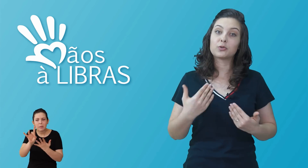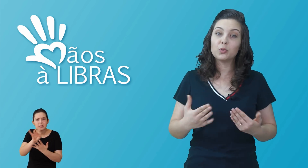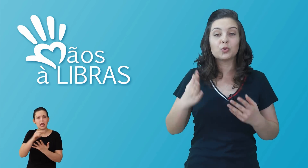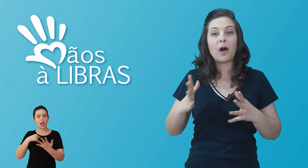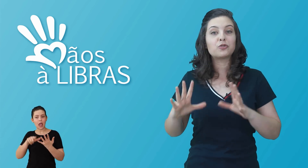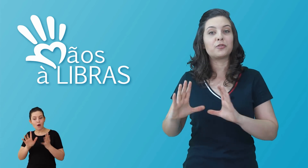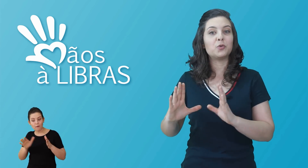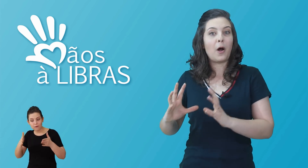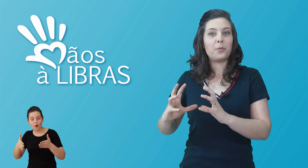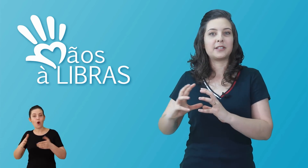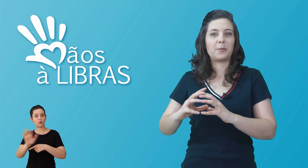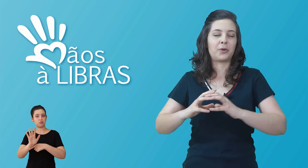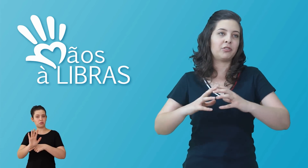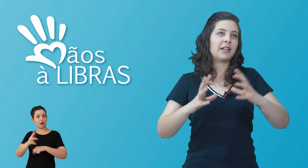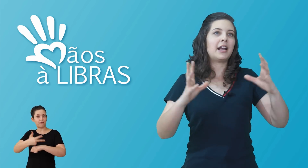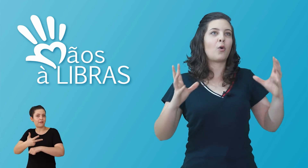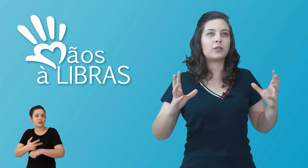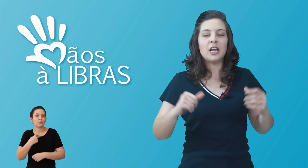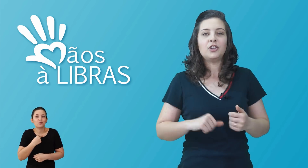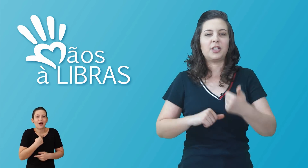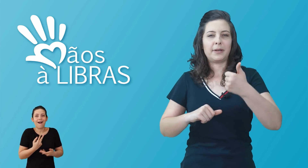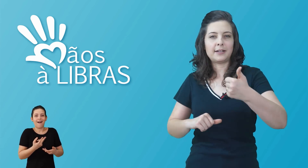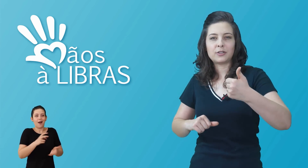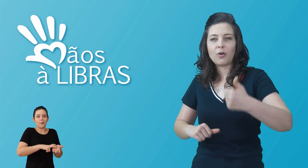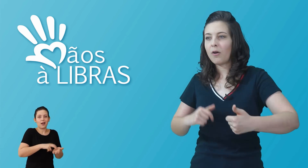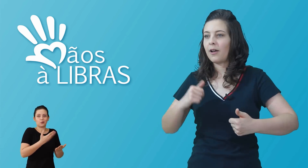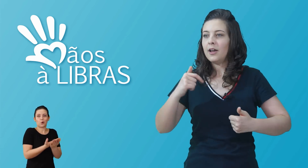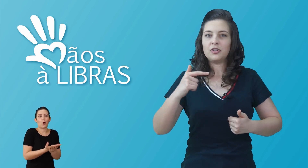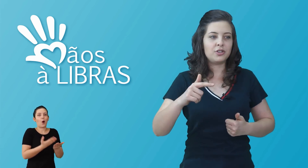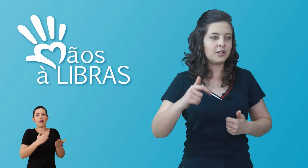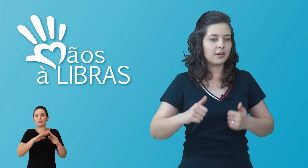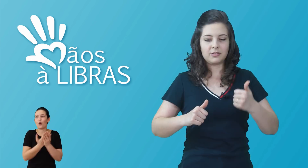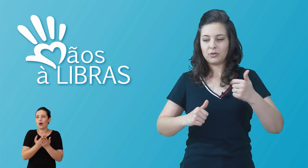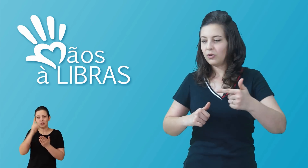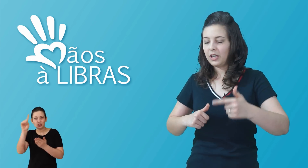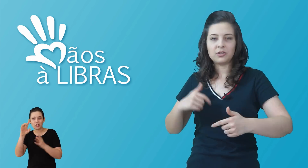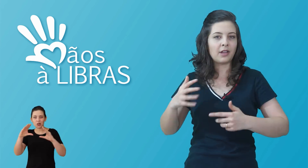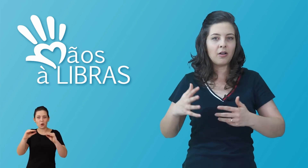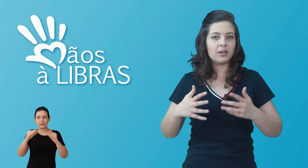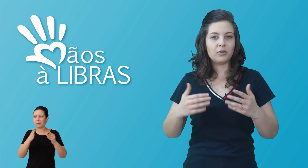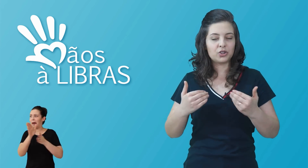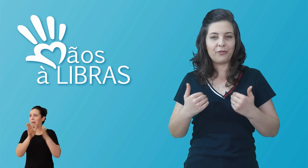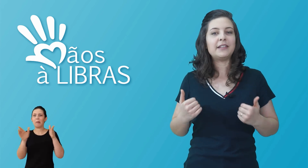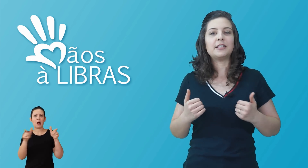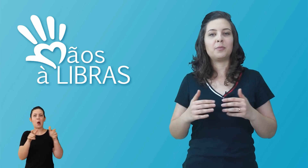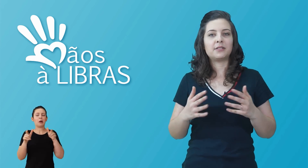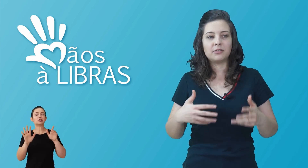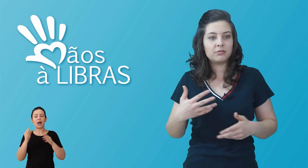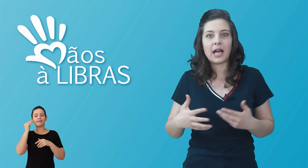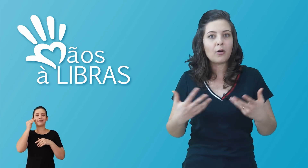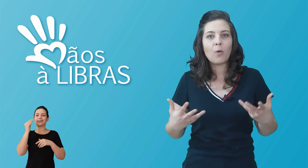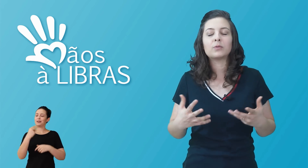Eu atuo no audiovisual, por exemplo, porque eu não daria conta de interpretar na escola, de dia, de noite e tal. Eu já fiz isso,